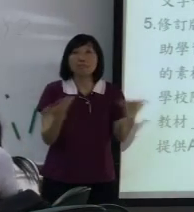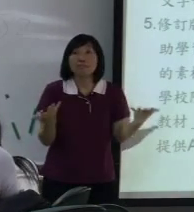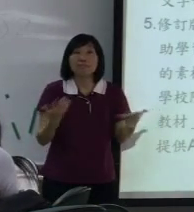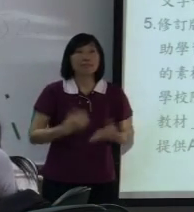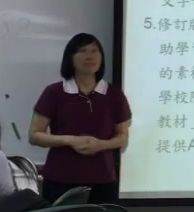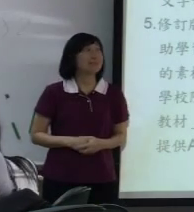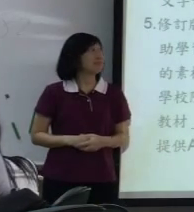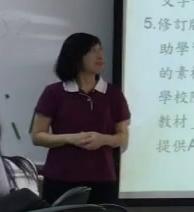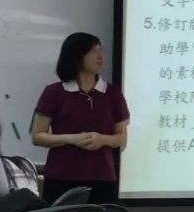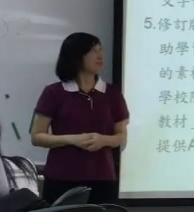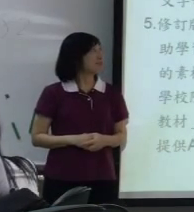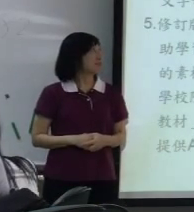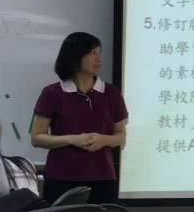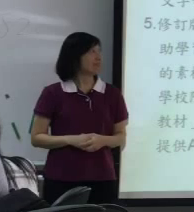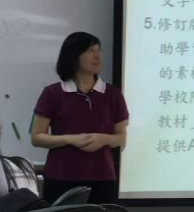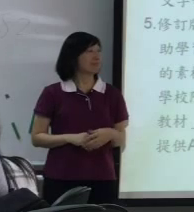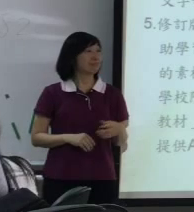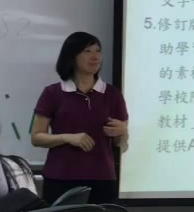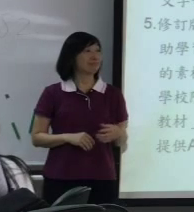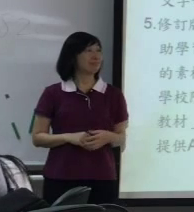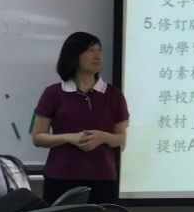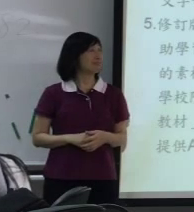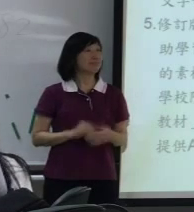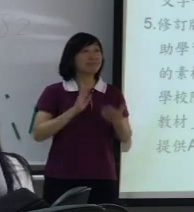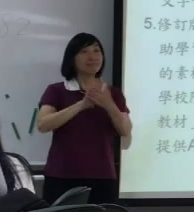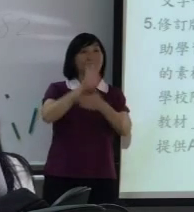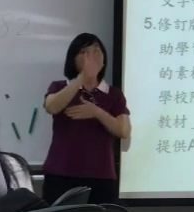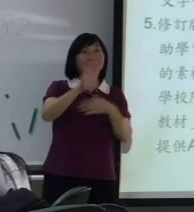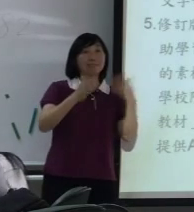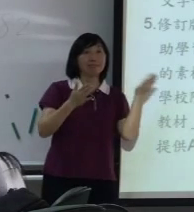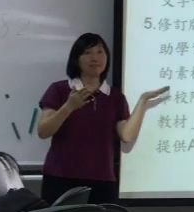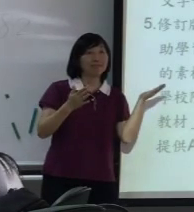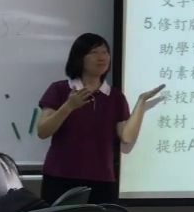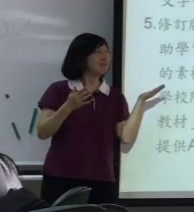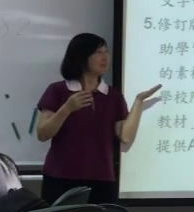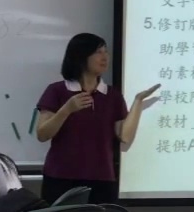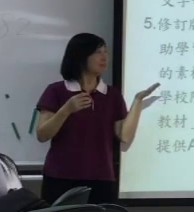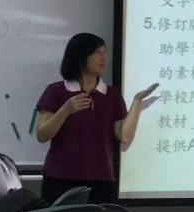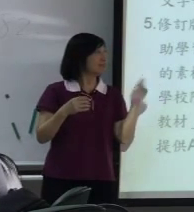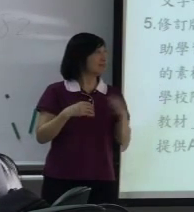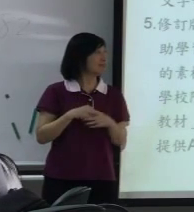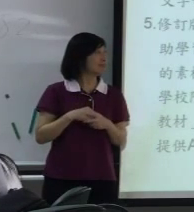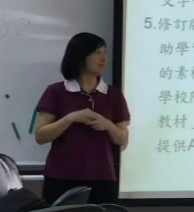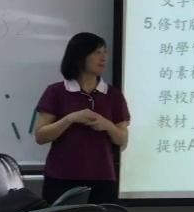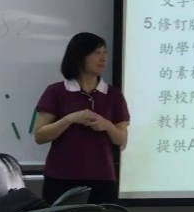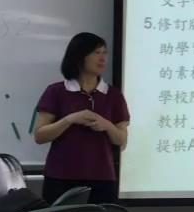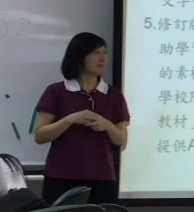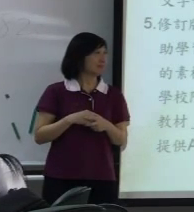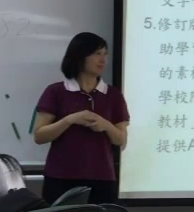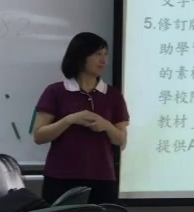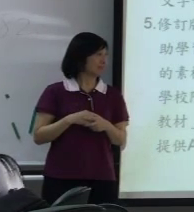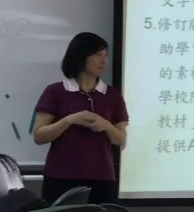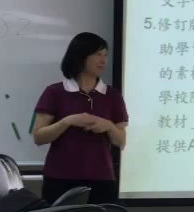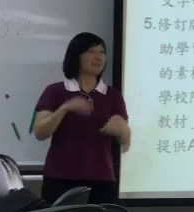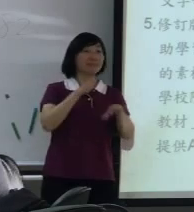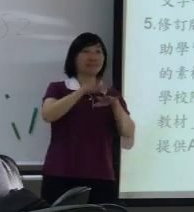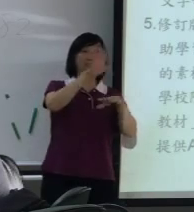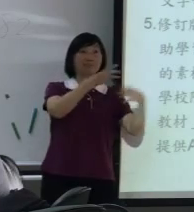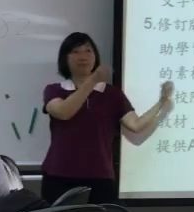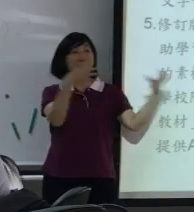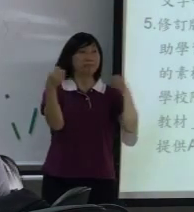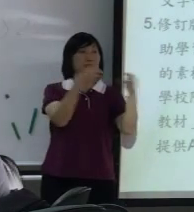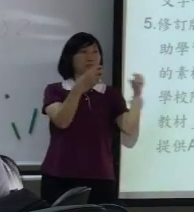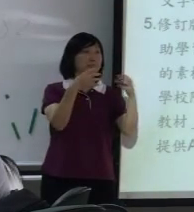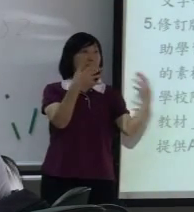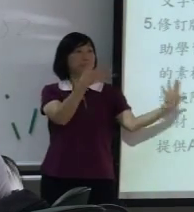呢？这个测验将来会有什么呢？会有一些绘画